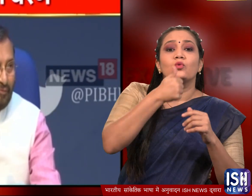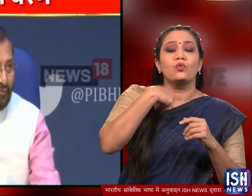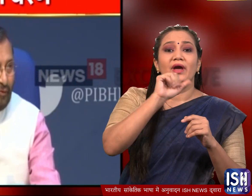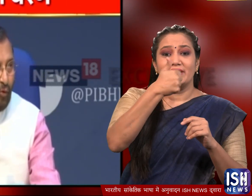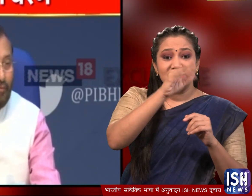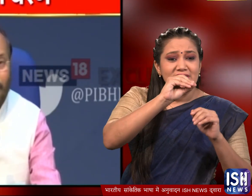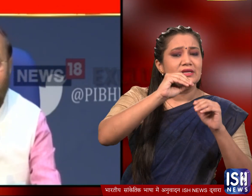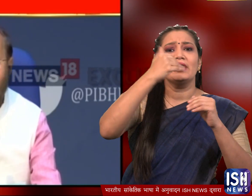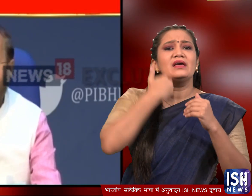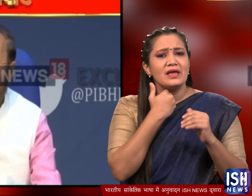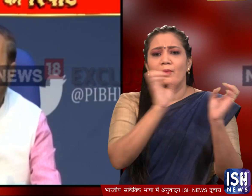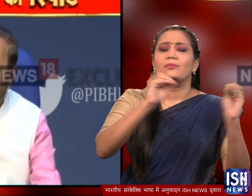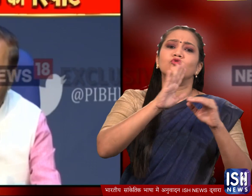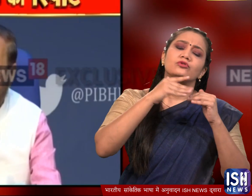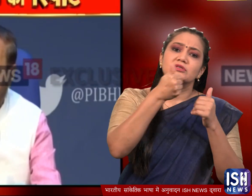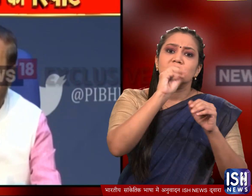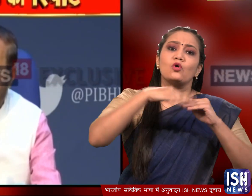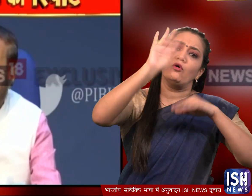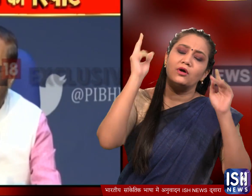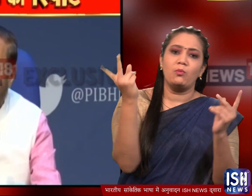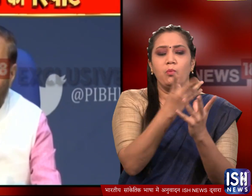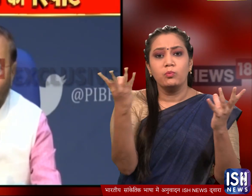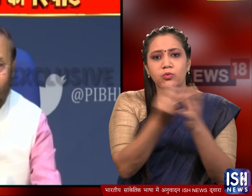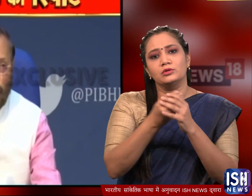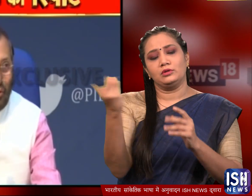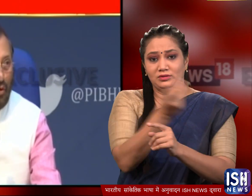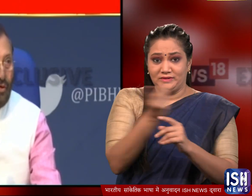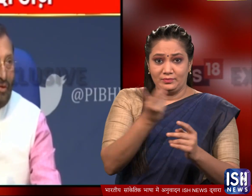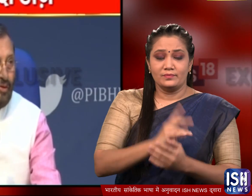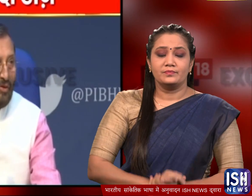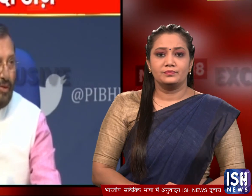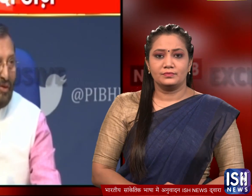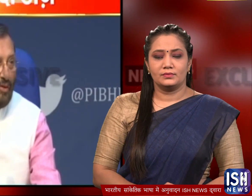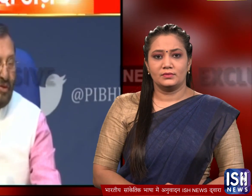है, कोई बीमारी नहीं है तो भी उनको